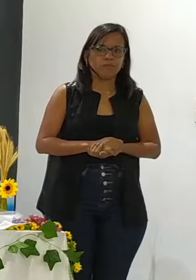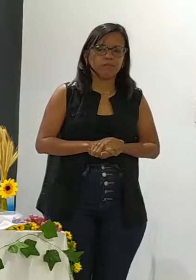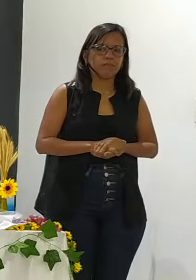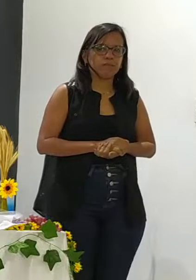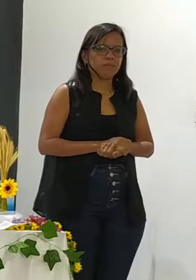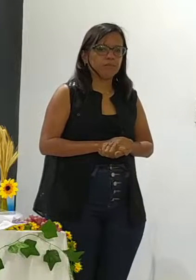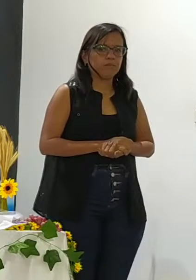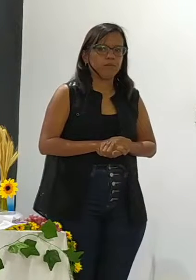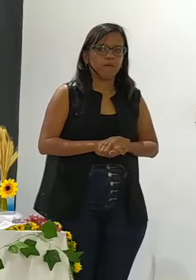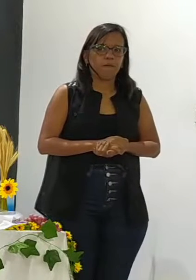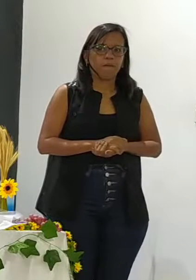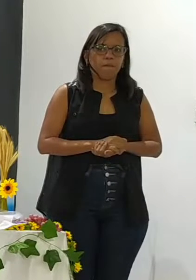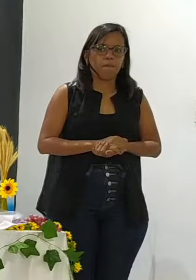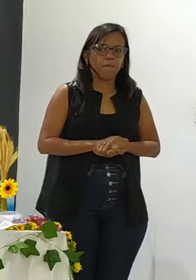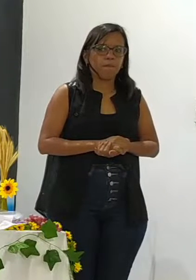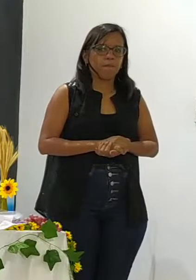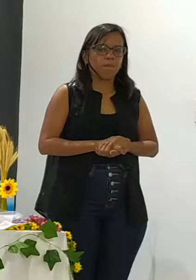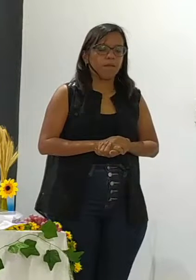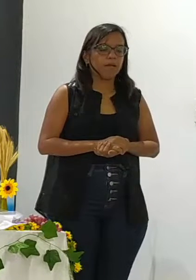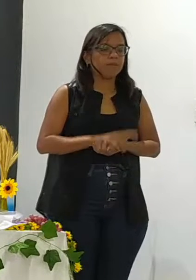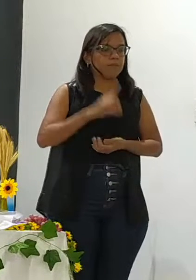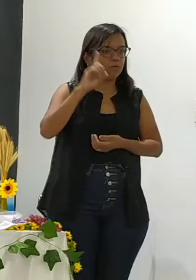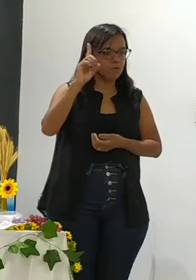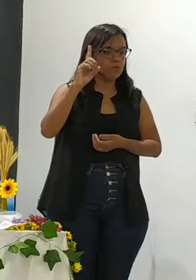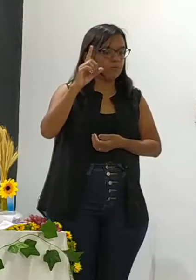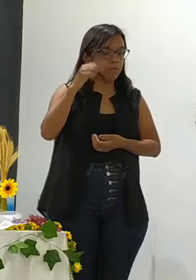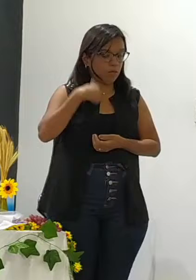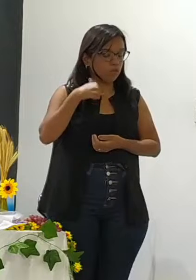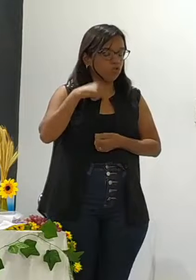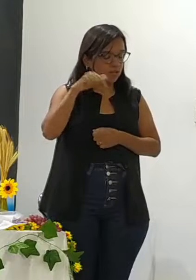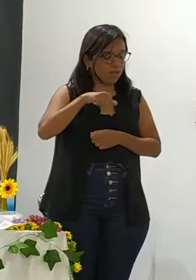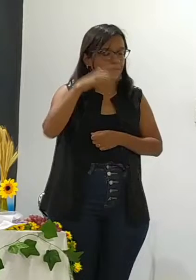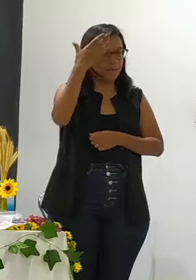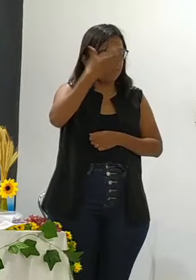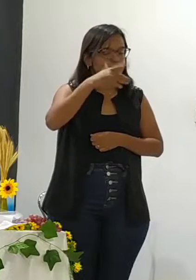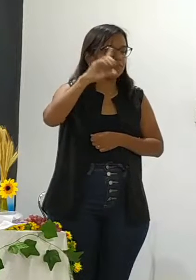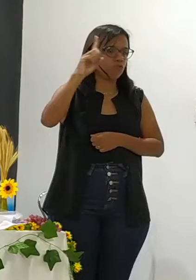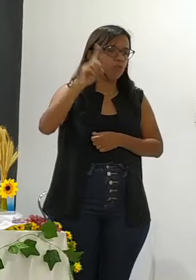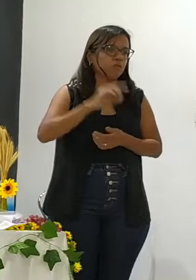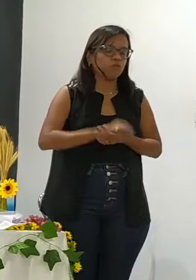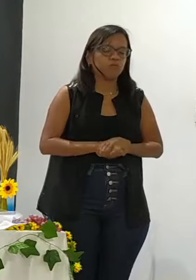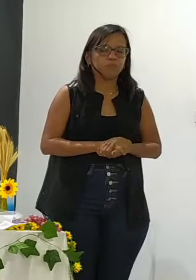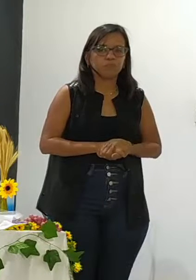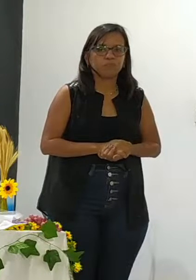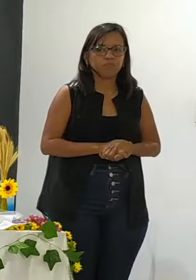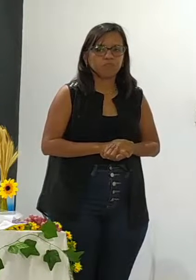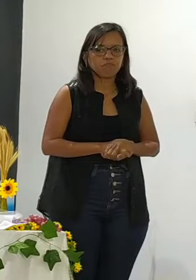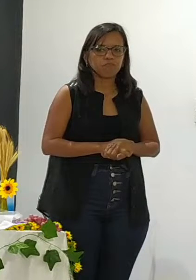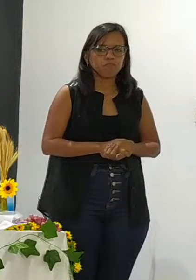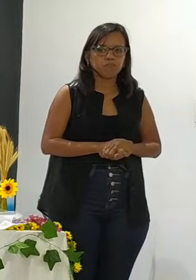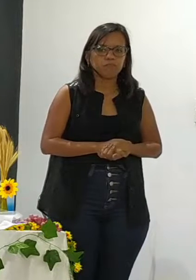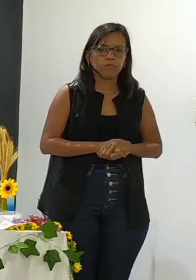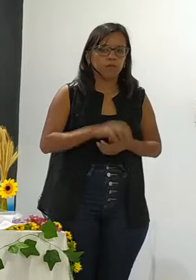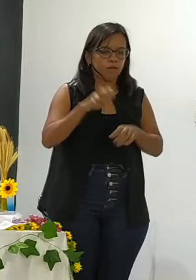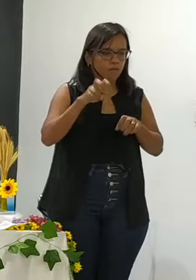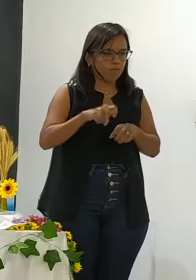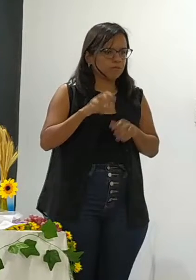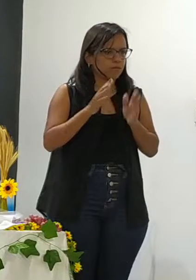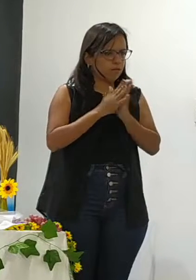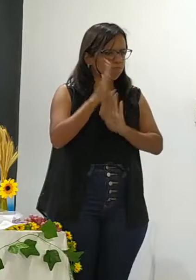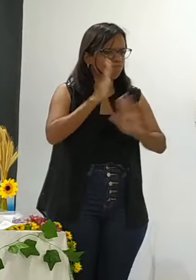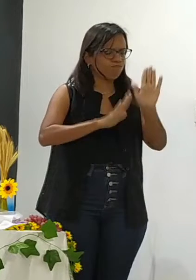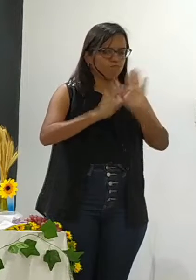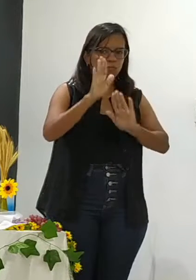barro para poder trazer para a sua presença. Aí, irmãos, é uma bênção. Tá? Eu estava sentado ali